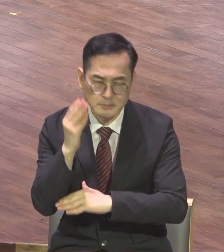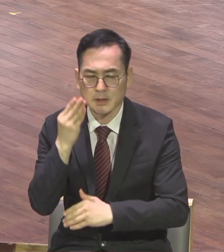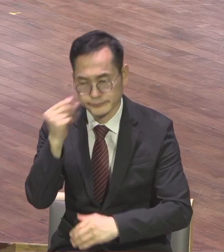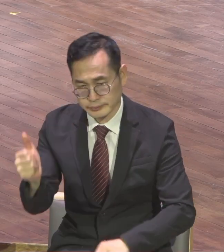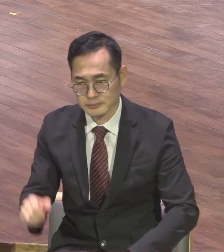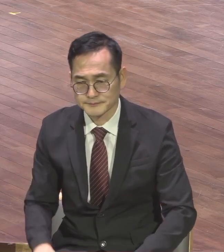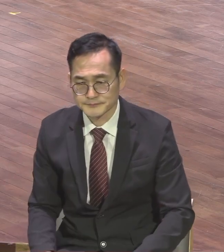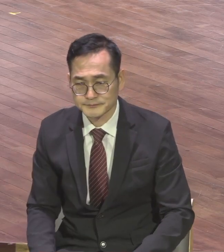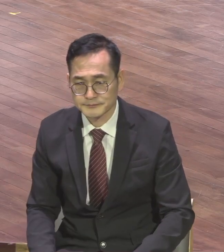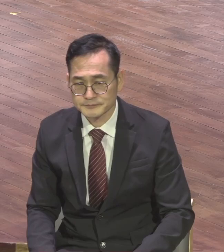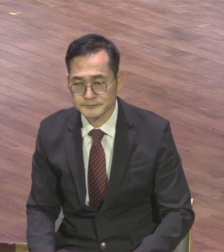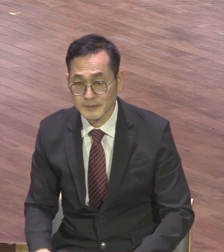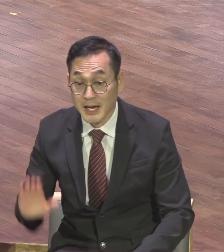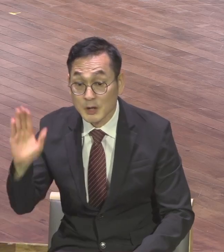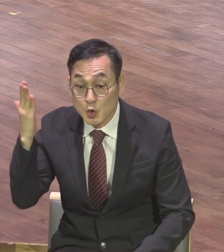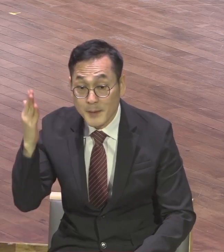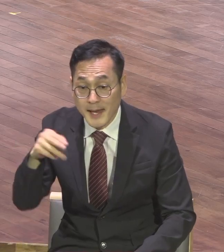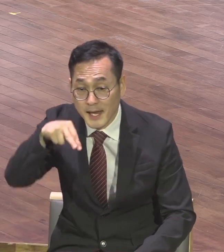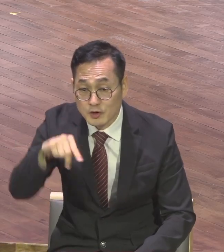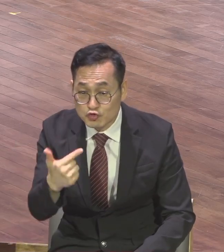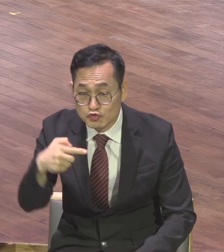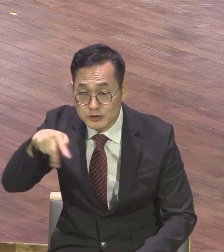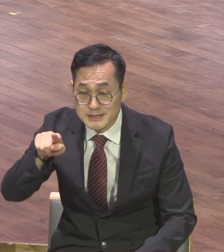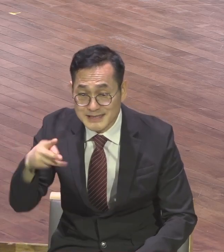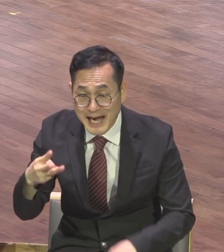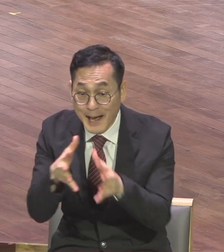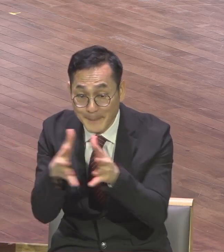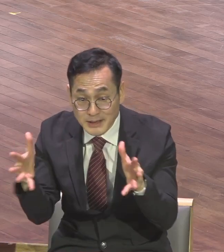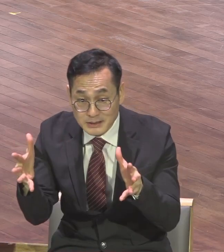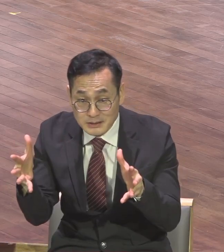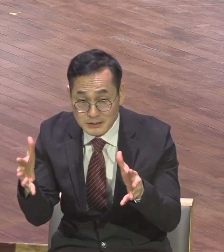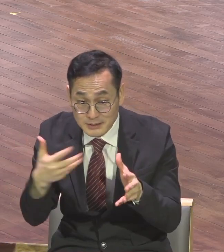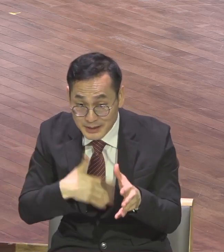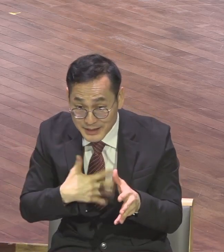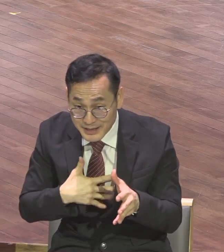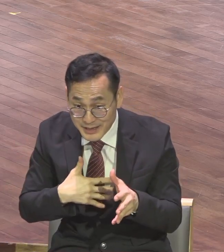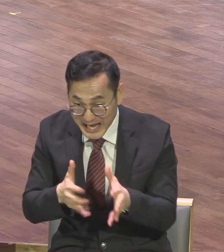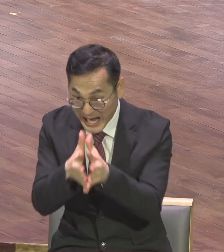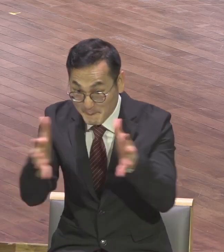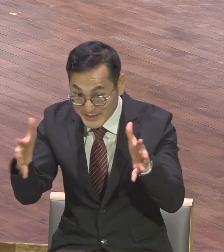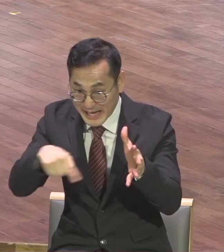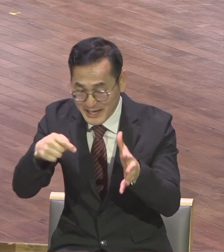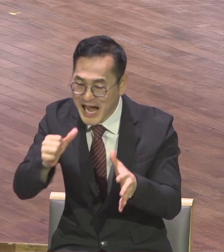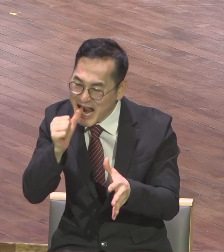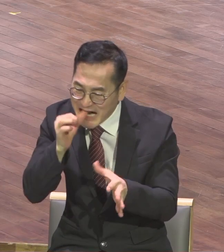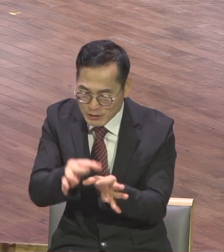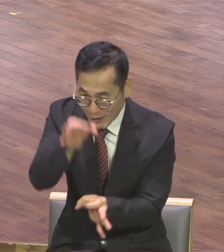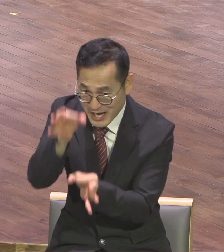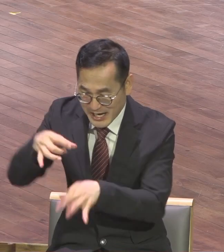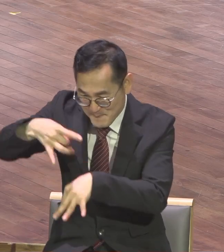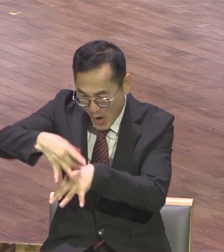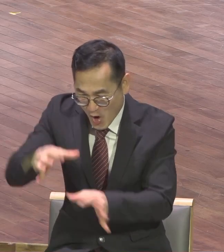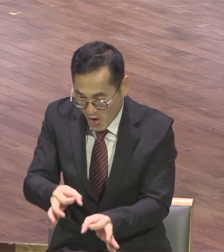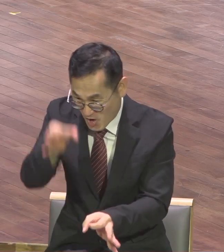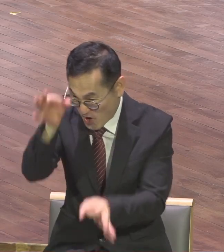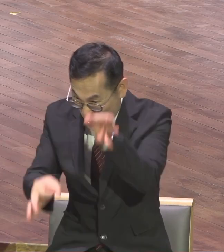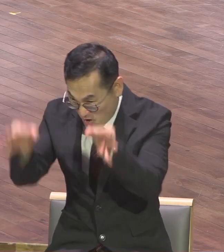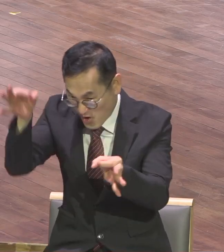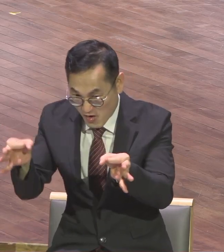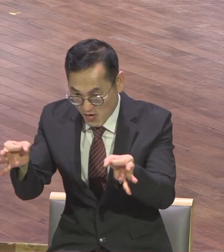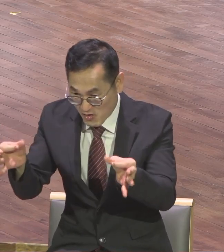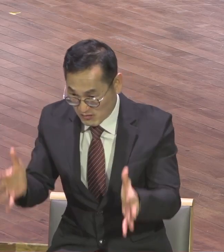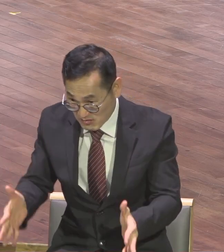순살 아파트 때문에 건설업계 이 비리가 막 뉴스화 되고 있죠. 순살. 순살이